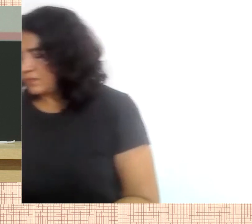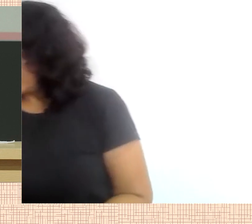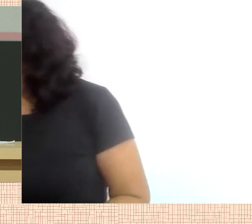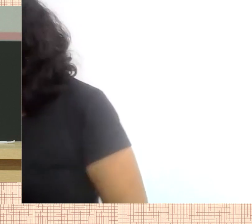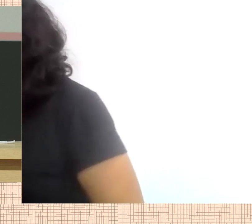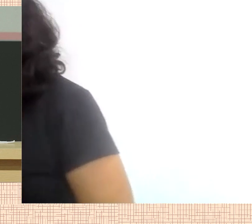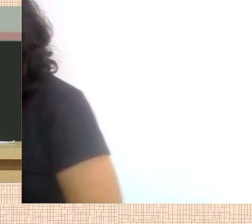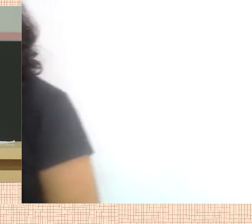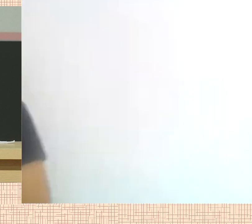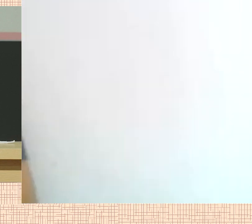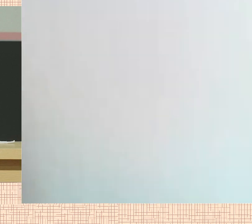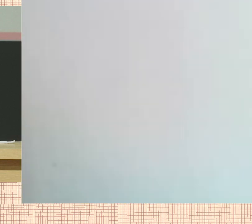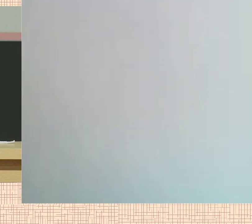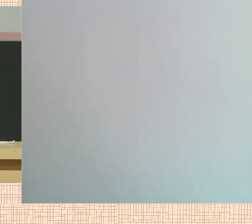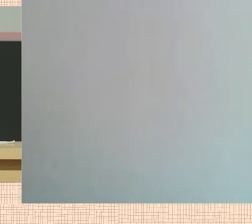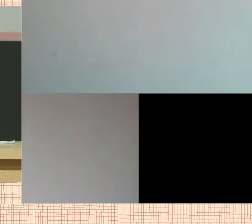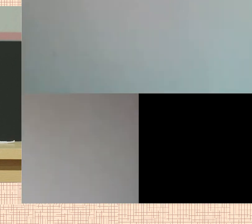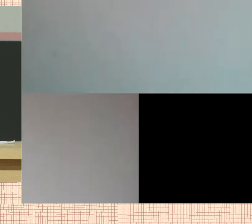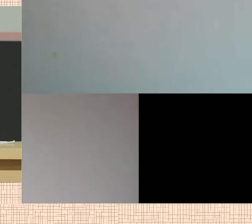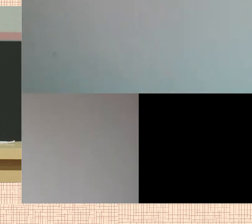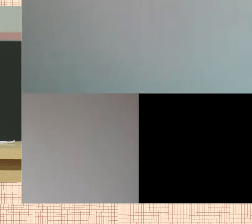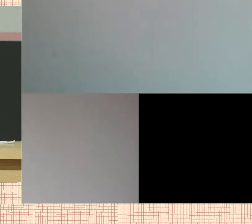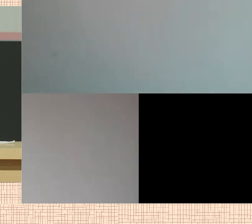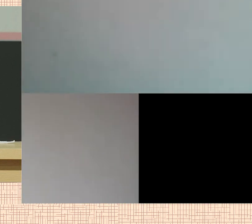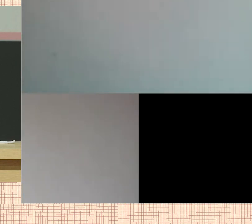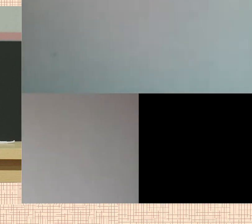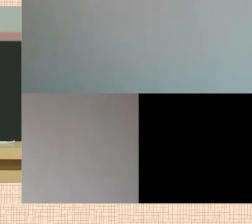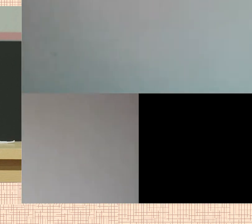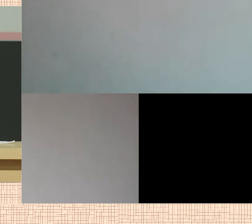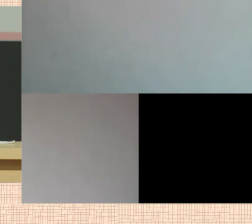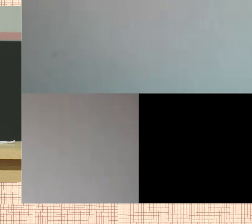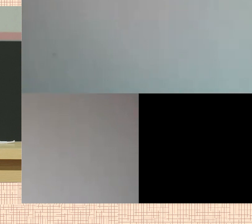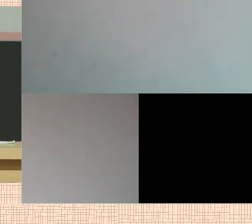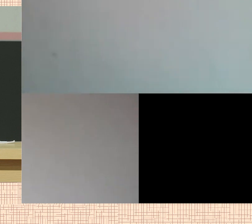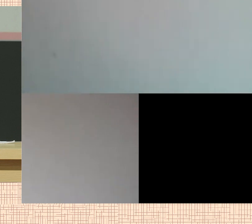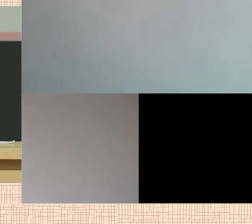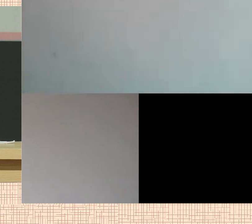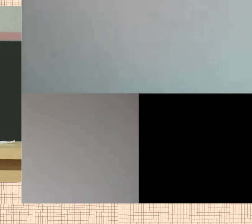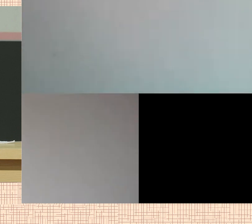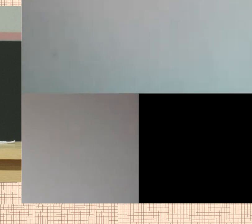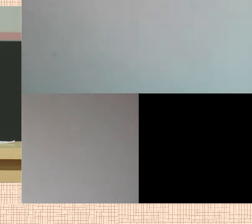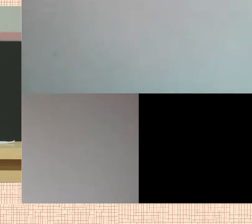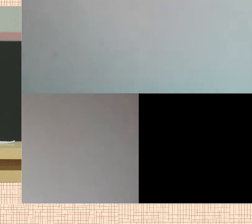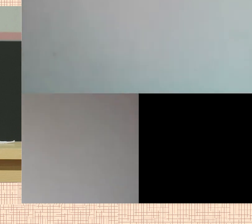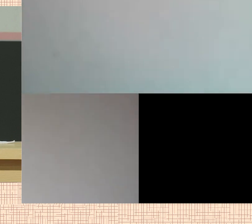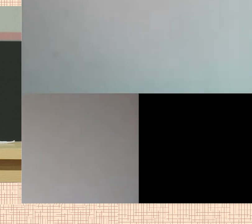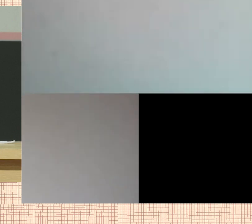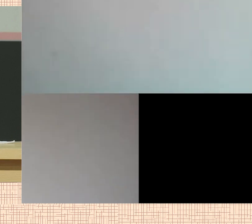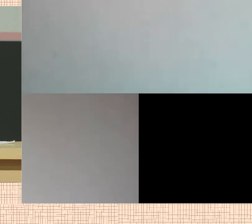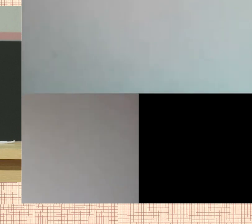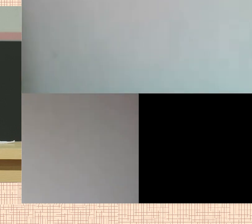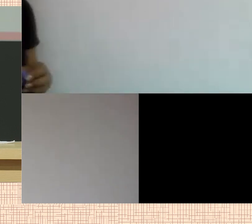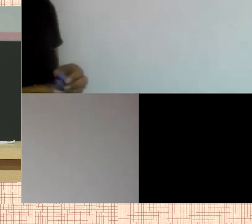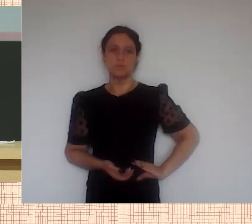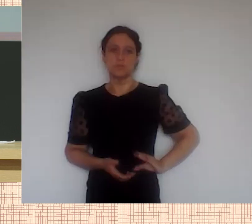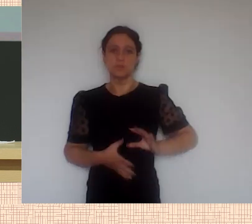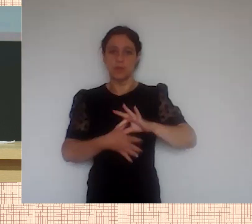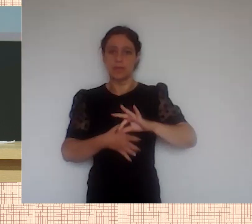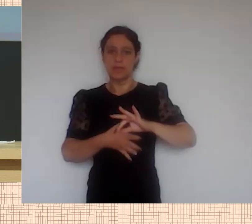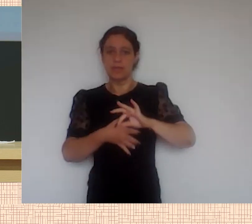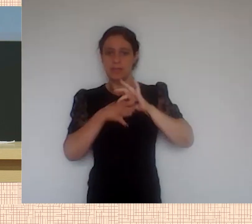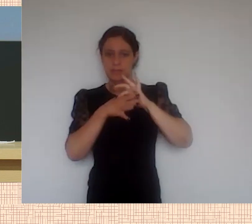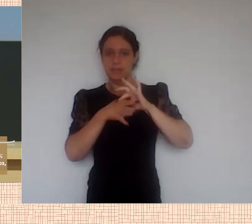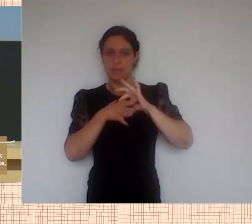na igreja, por meio dos apóstolos. Então, capítulo 12 de 1 Coríntios, versículo 28, só a primeira